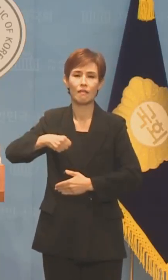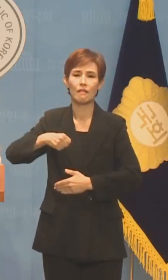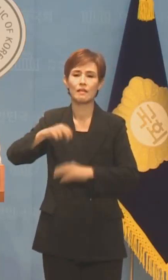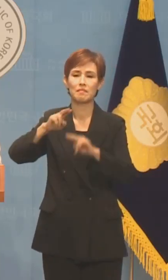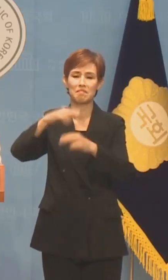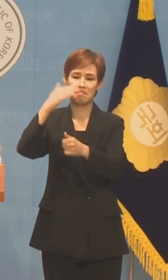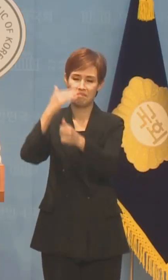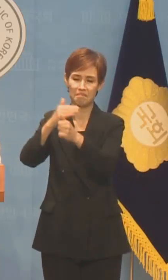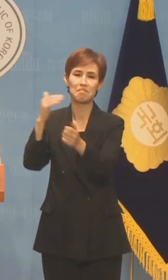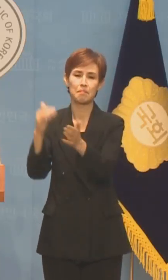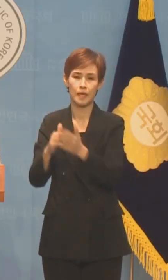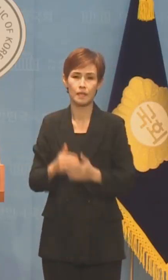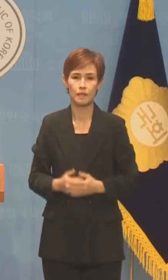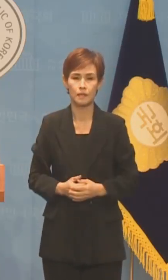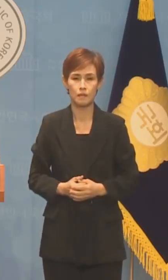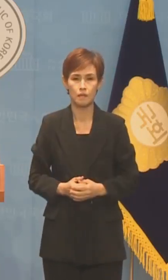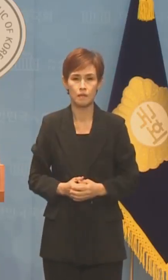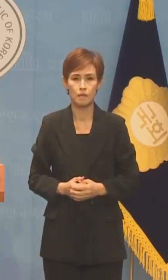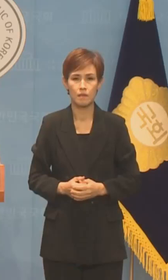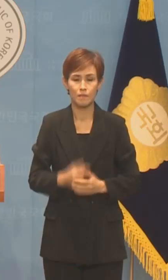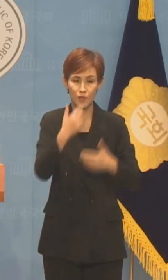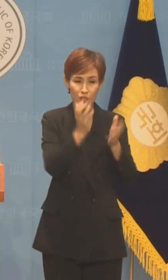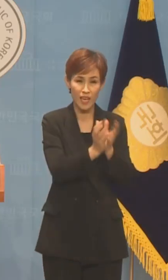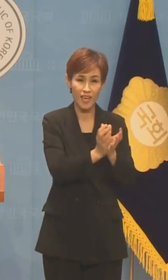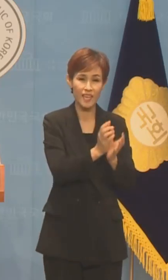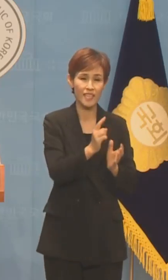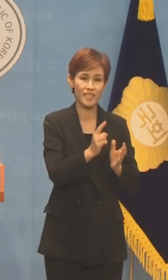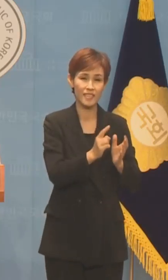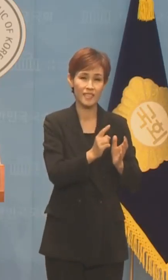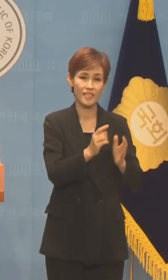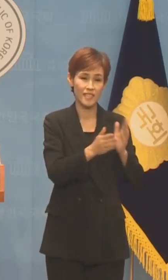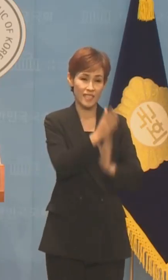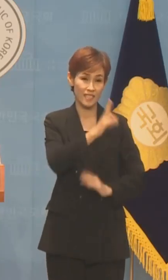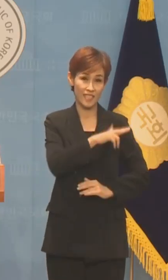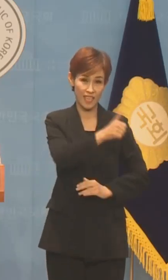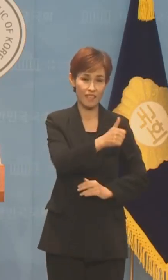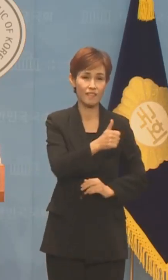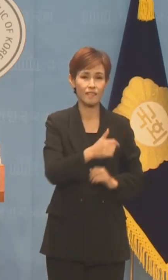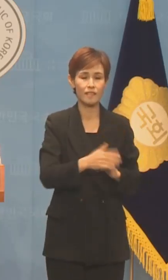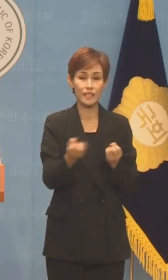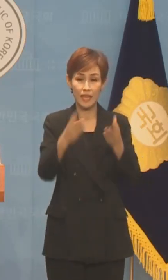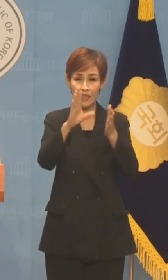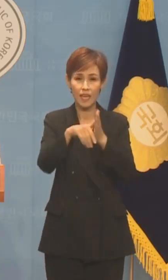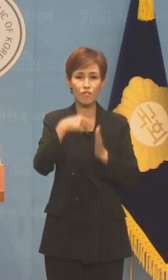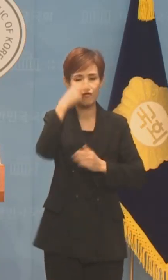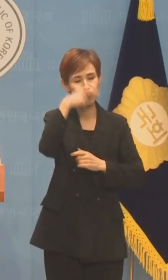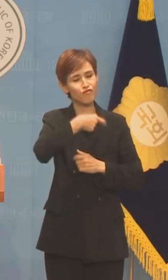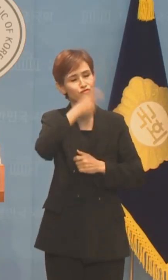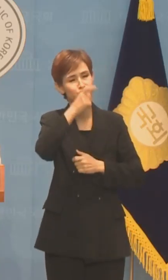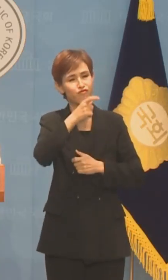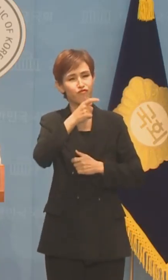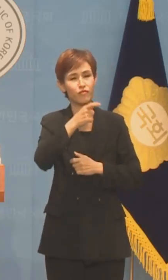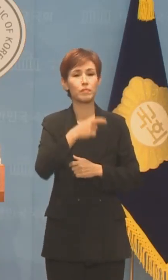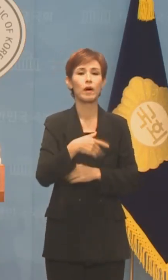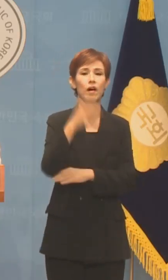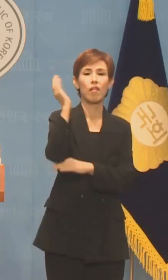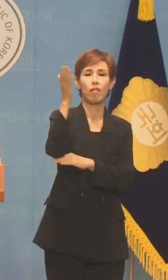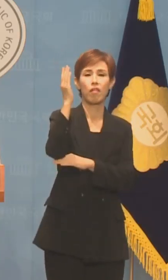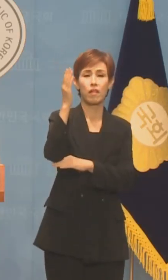상실했고, 민주당 출신 시의장은 한 행사에서 음주 추태를 벌이면서 지난 15일